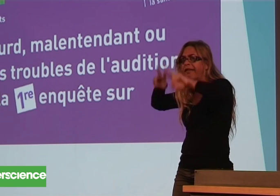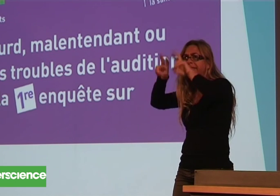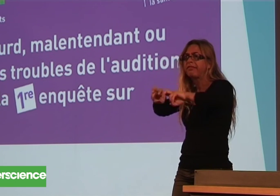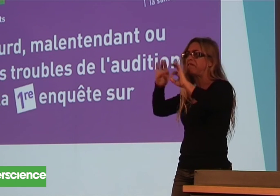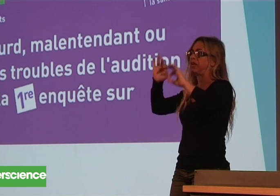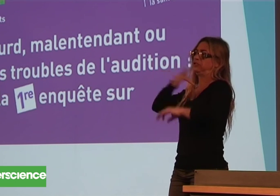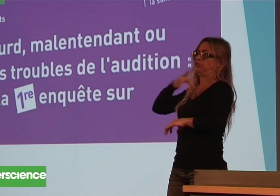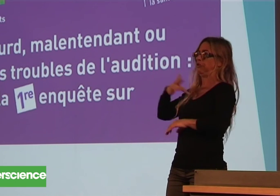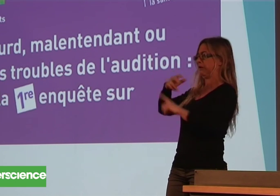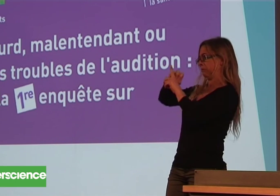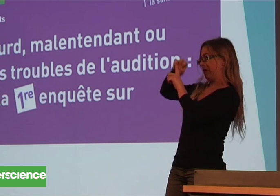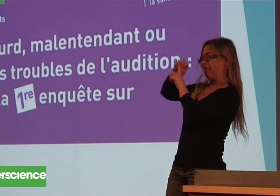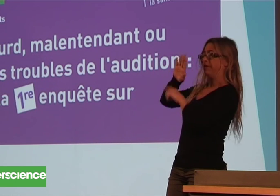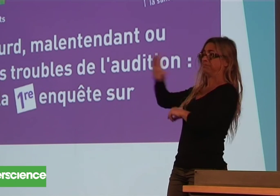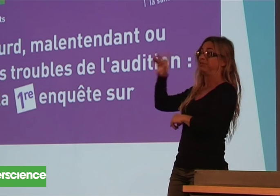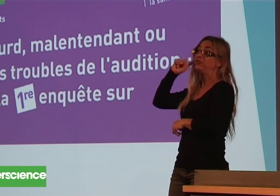pour les personnes qui ne connaissent pas bien le français, puisque c'est illustré.